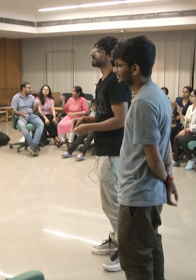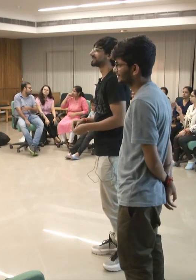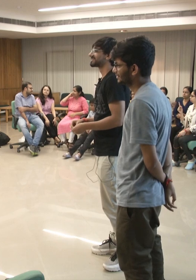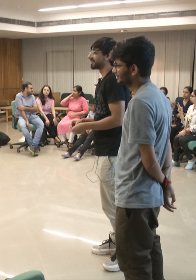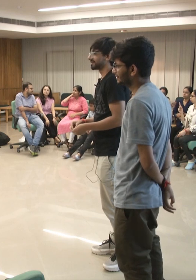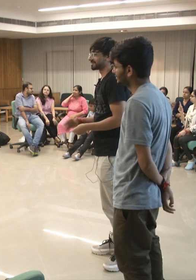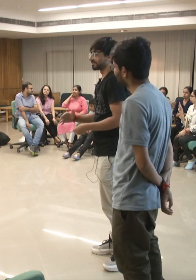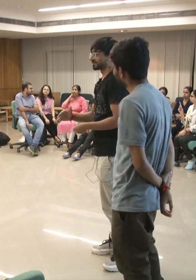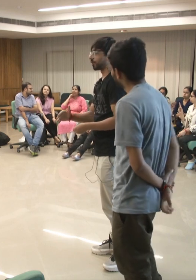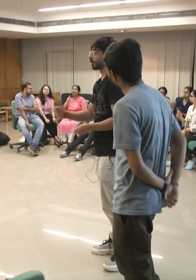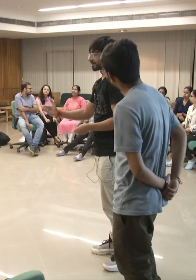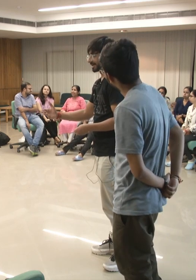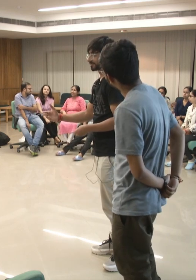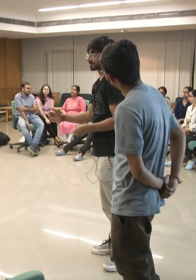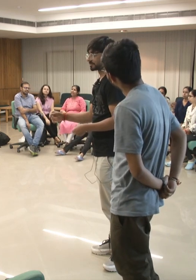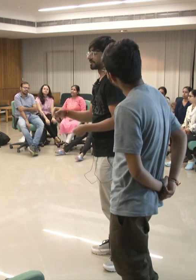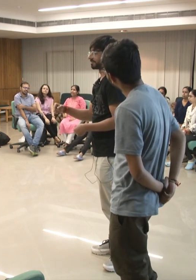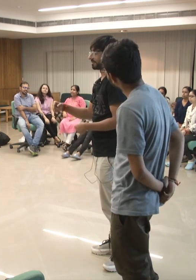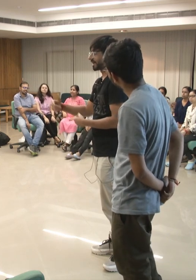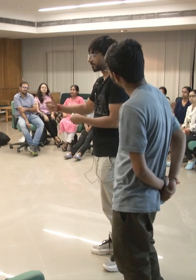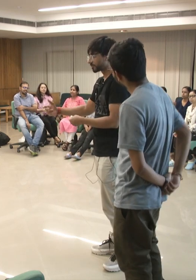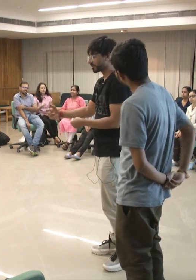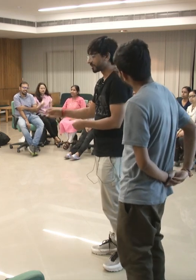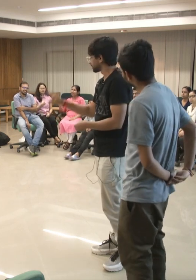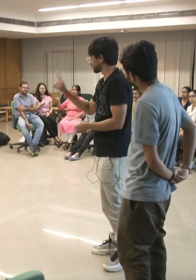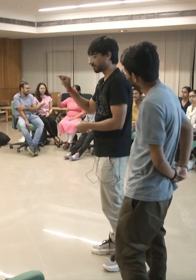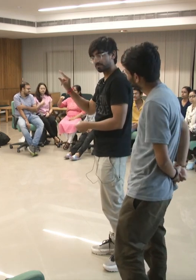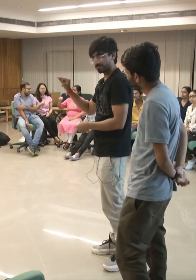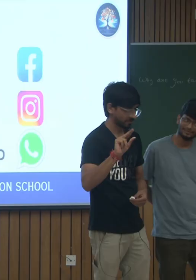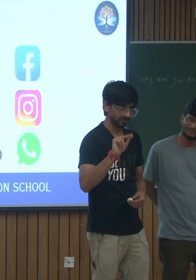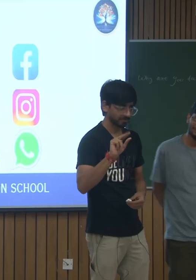Don't is like somewhat order type. May I go to toilet?